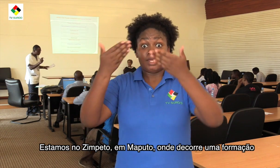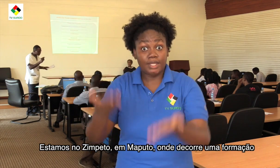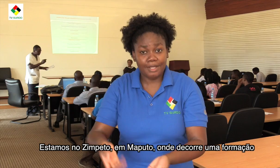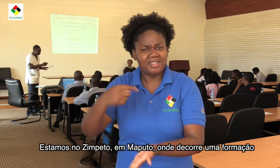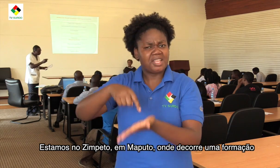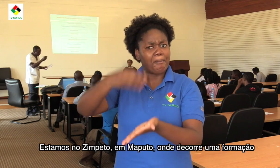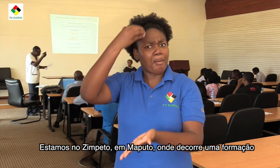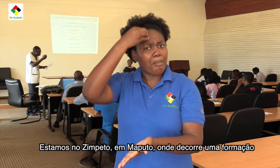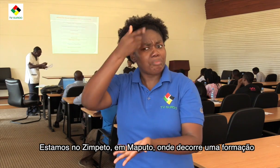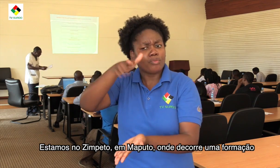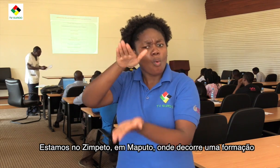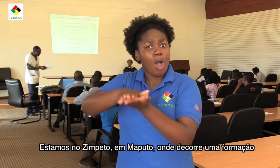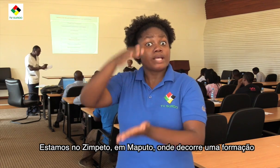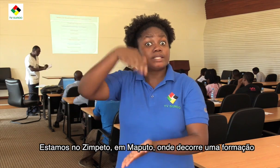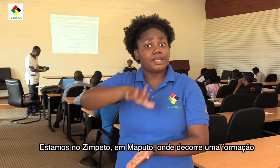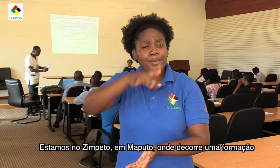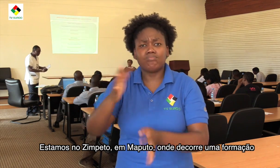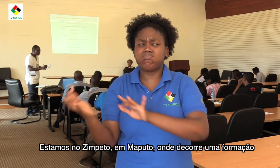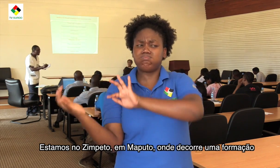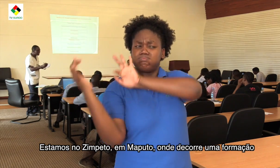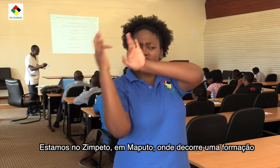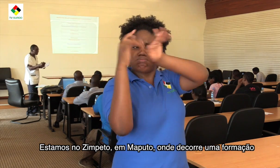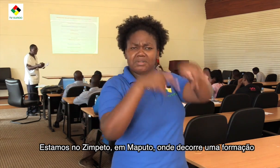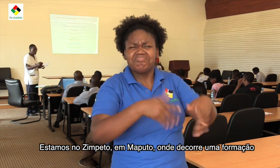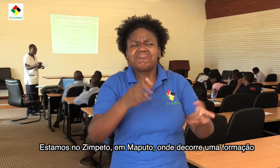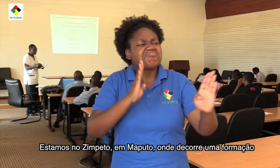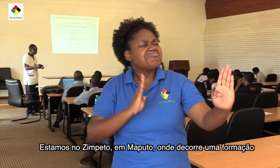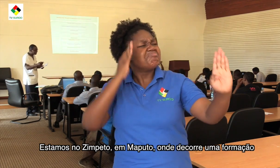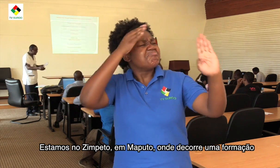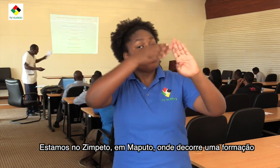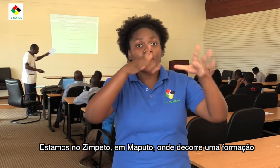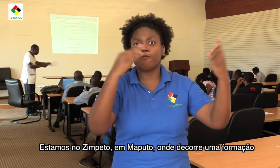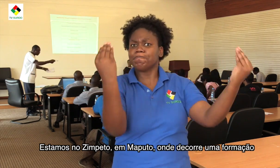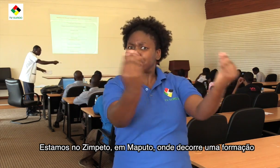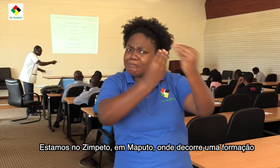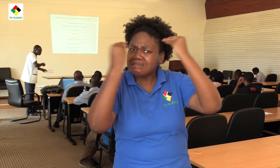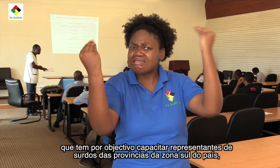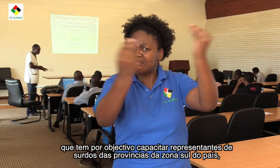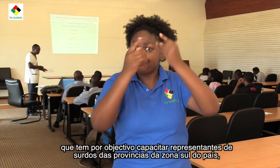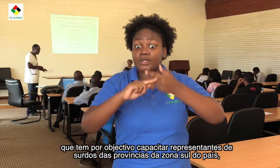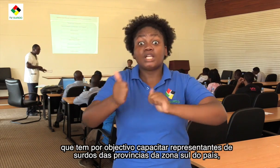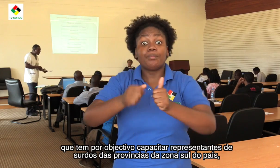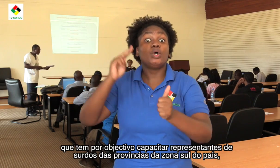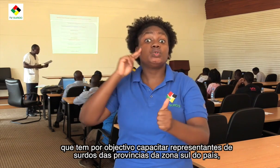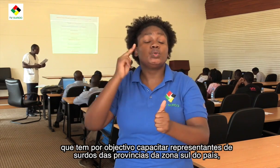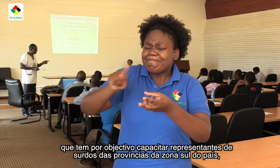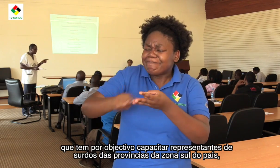Estamos aqui no Zimbeto, em Maputo, onde decorre uma formação que tem por objetivo capacitar